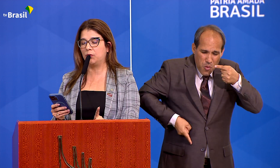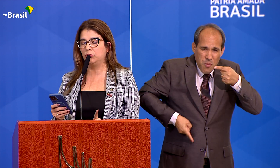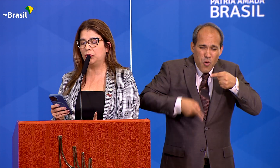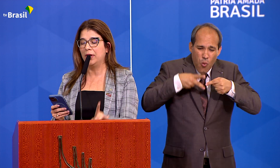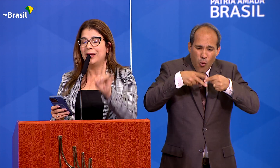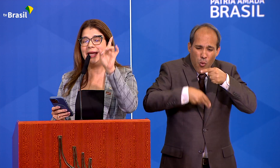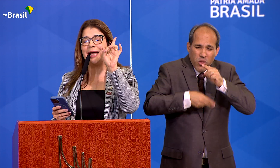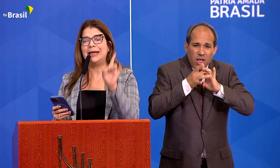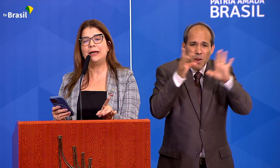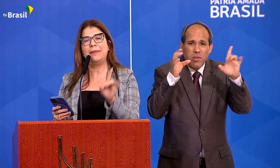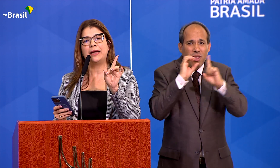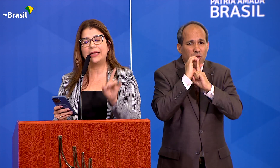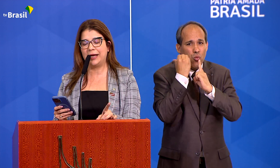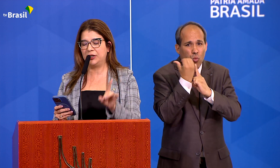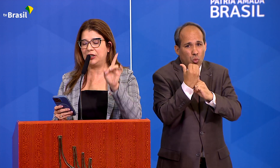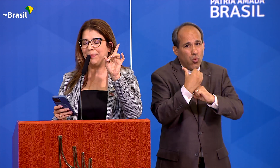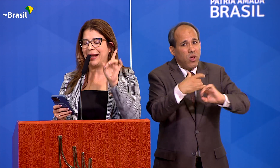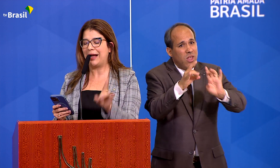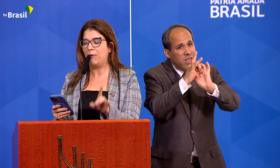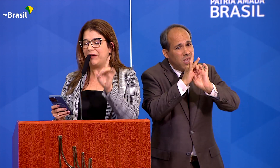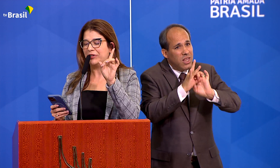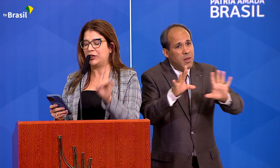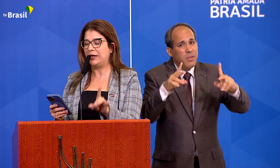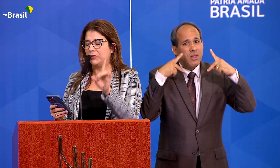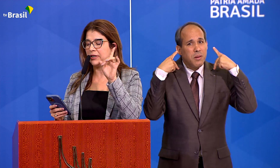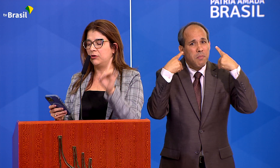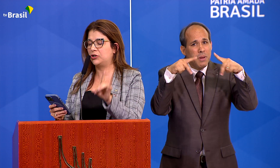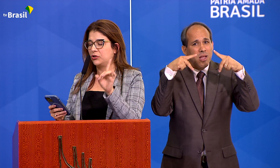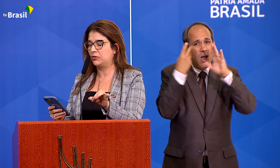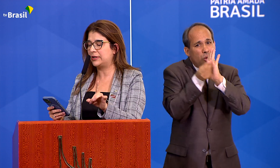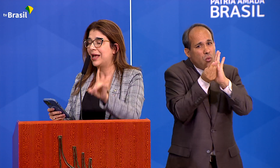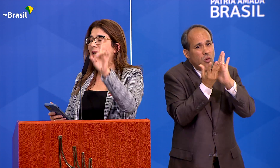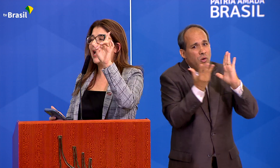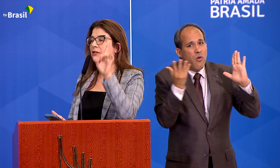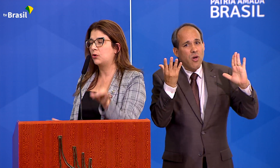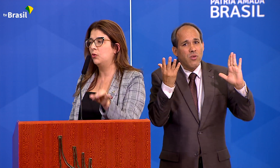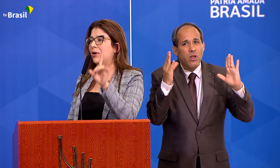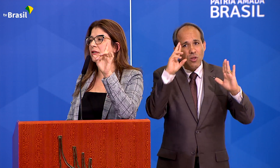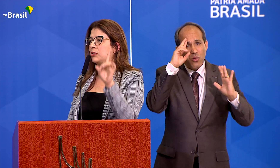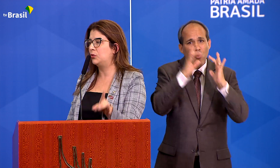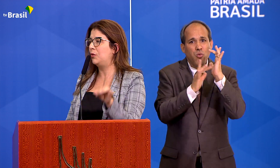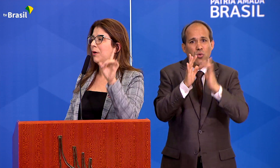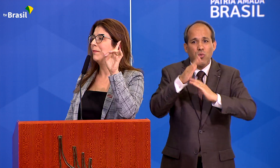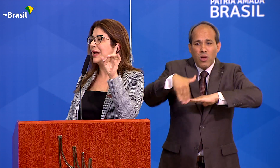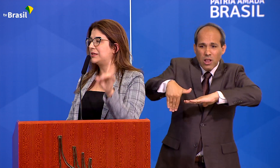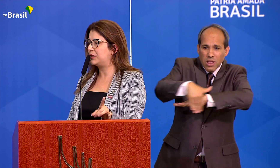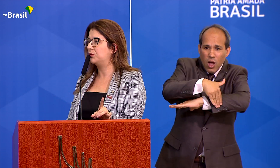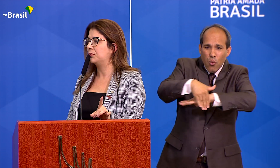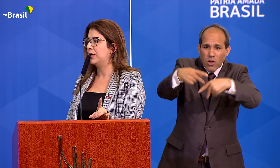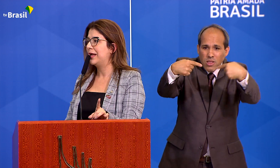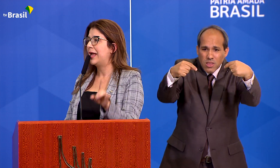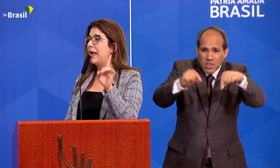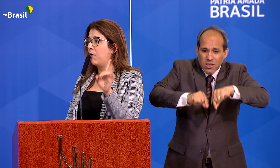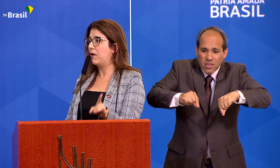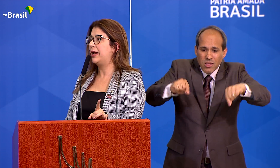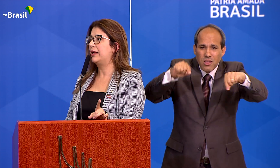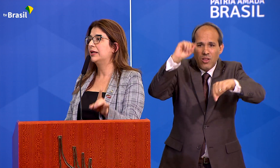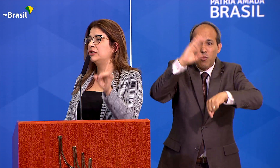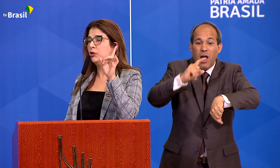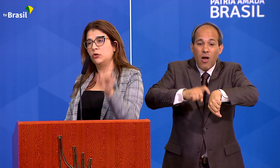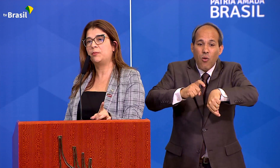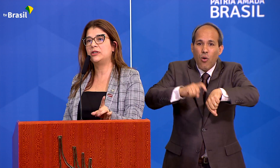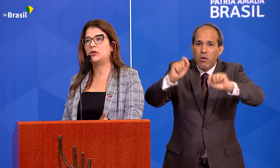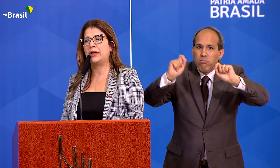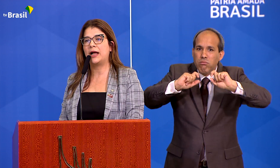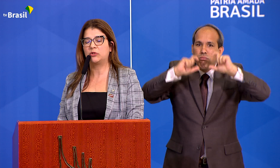a liberdade de culto e a liberdade de pregar o Evangelho do Senhor Jesus nas ruas do Brasil é